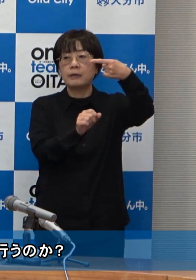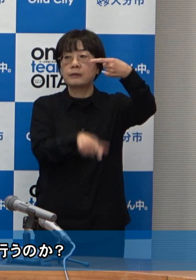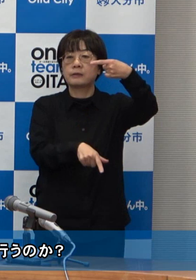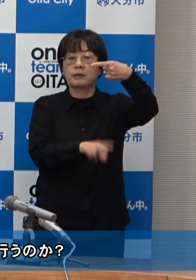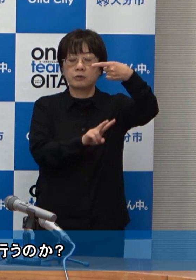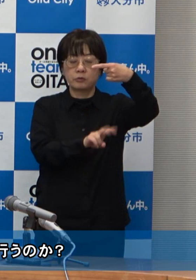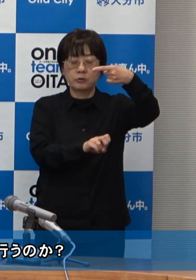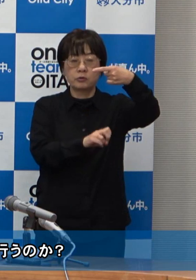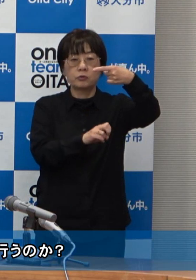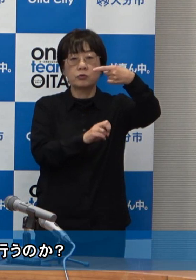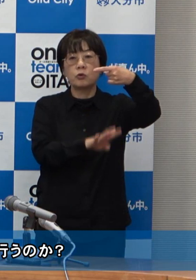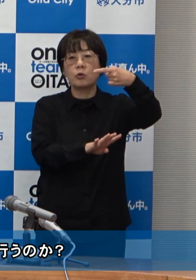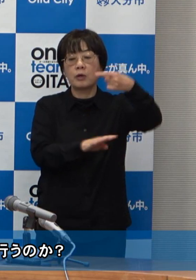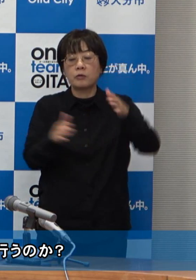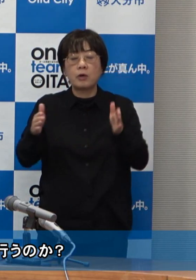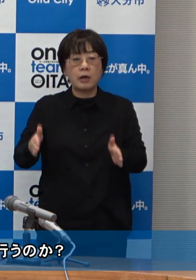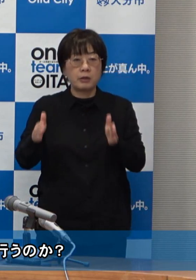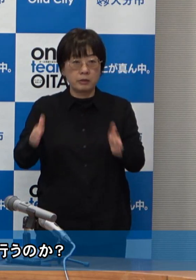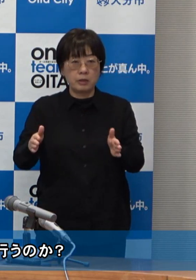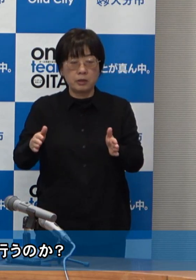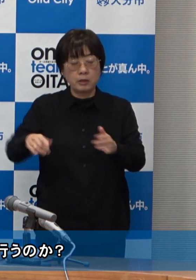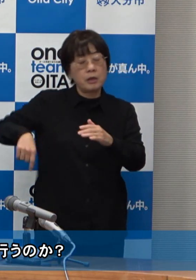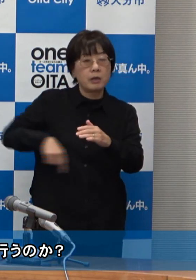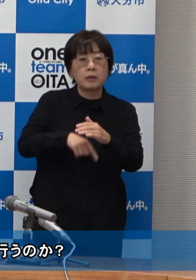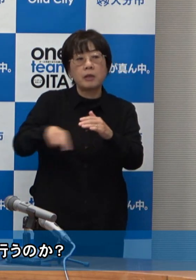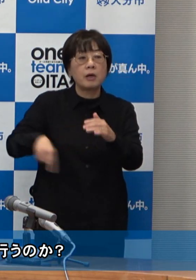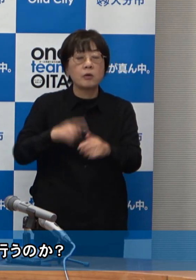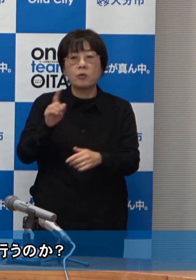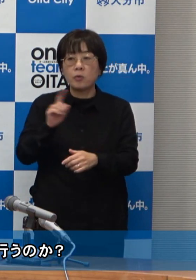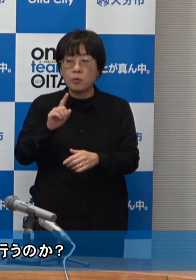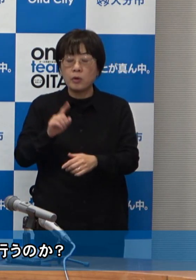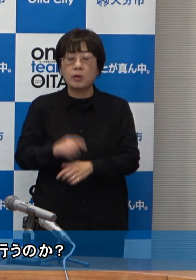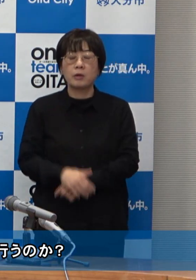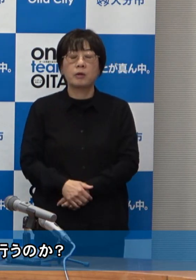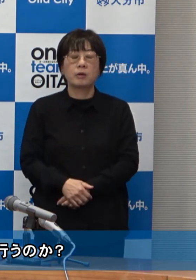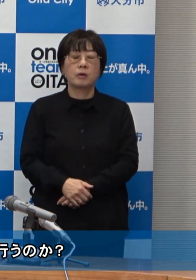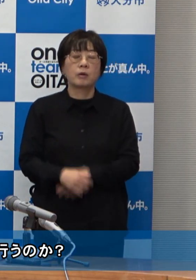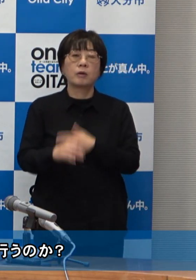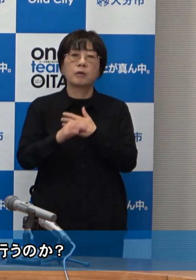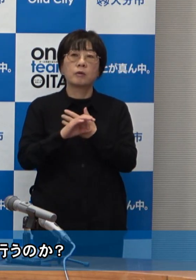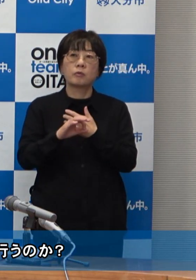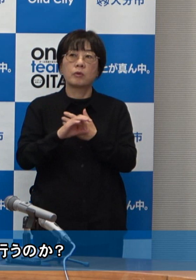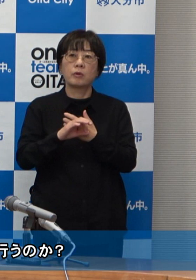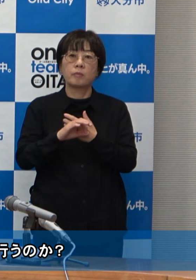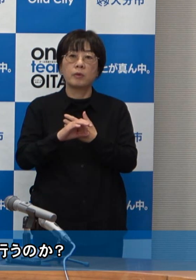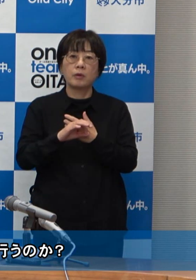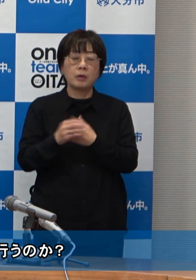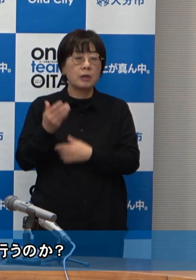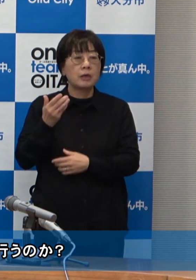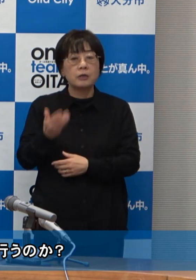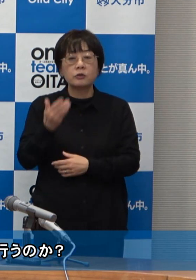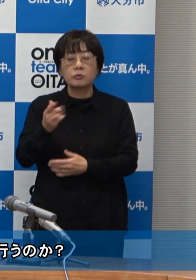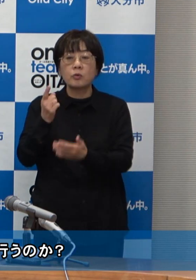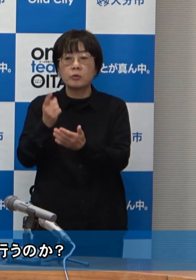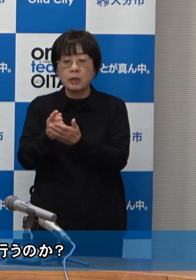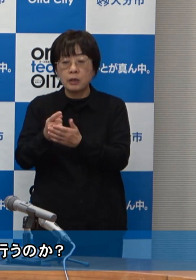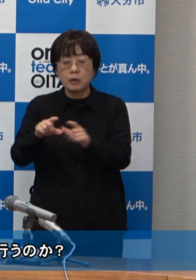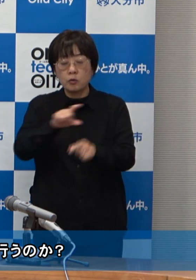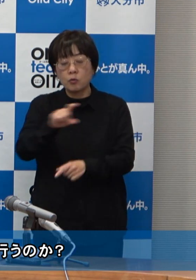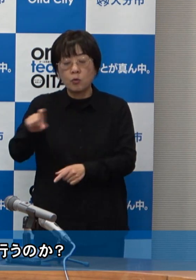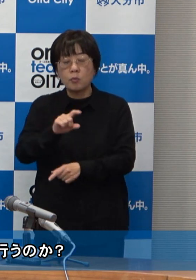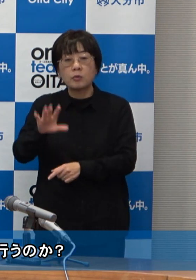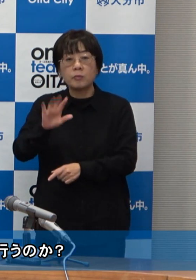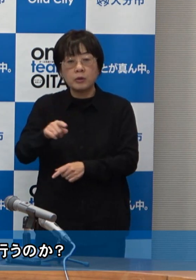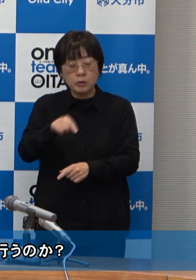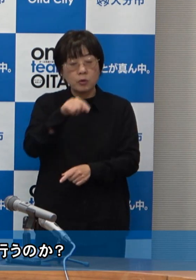日でパブリックコメットの内容というのはこれ色々ですよあの質問で終わっちゃうところもあればこの部分は